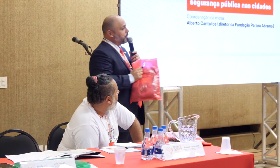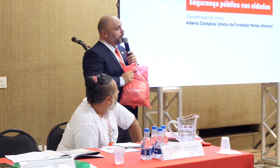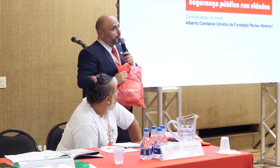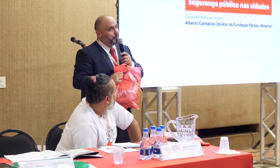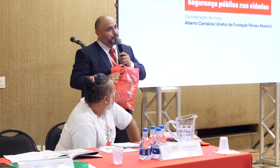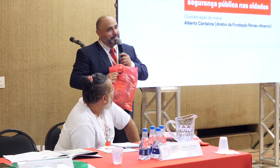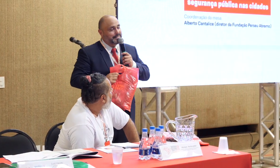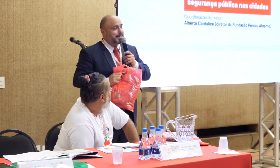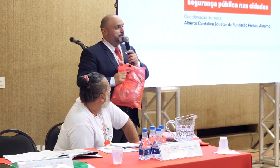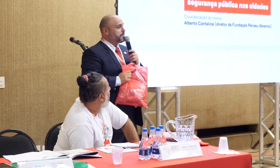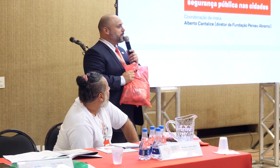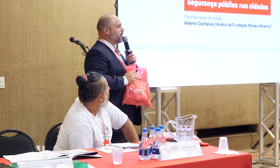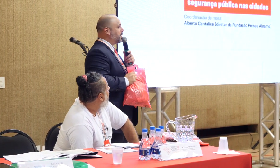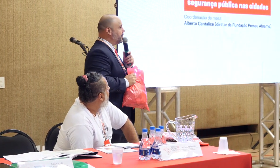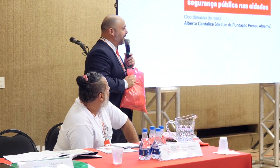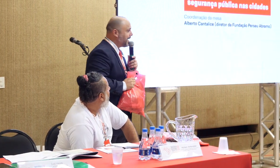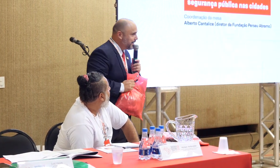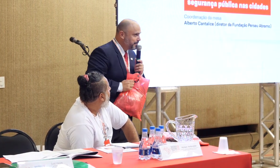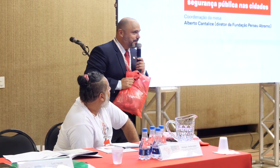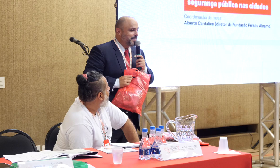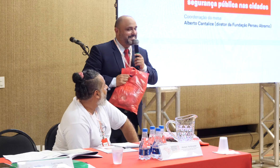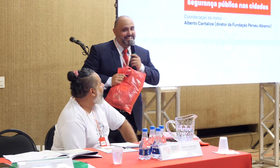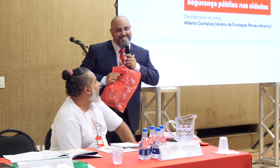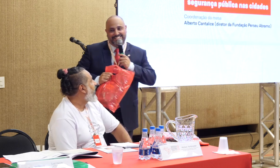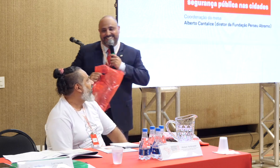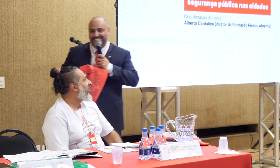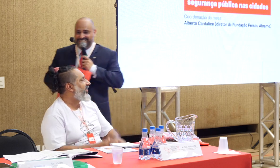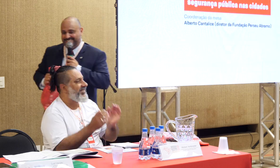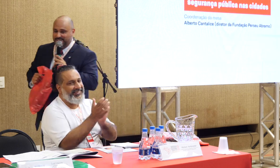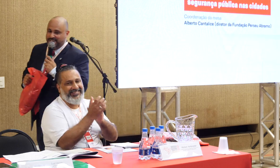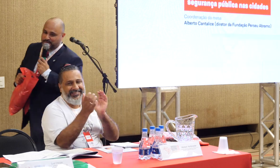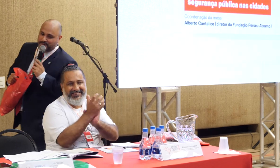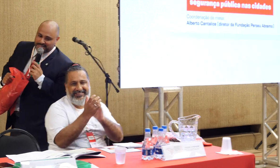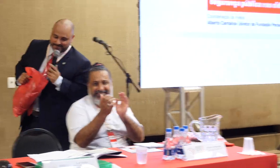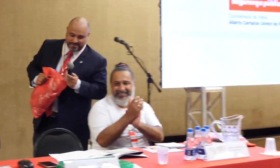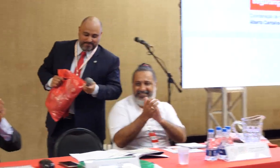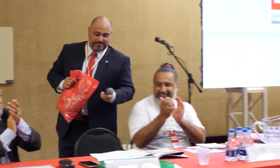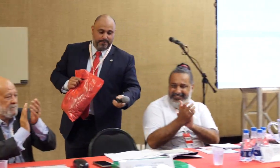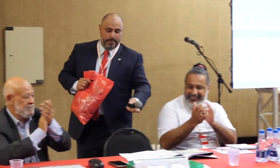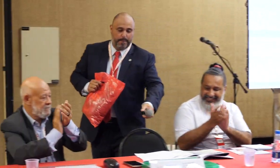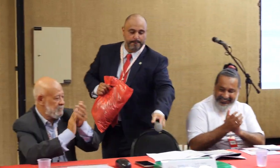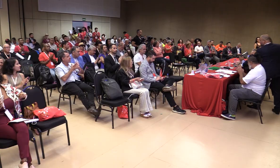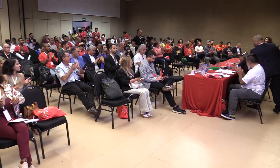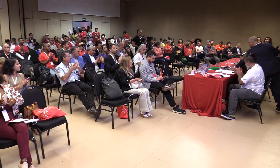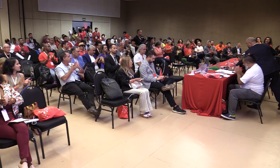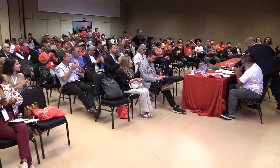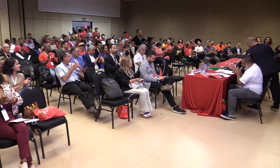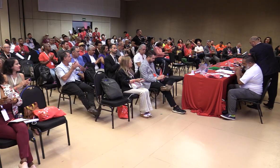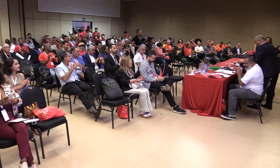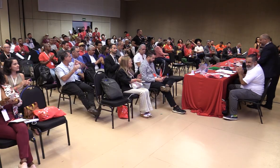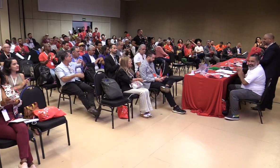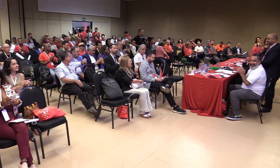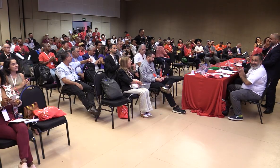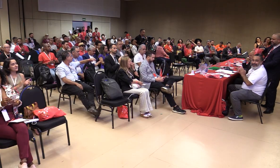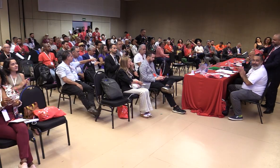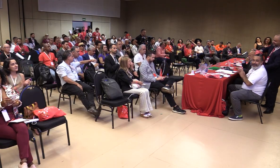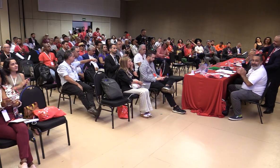aqui enquanto eu passo as camisas pessoal aqui. Obrigado pela paciência e então vai lá para a próxima.